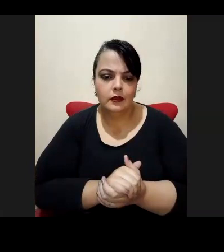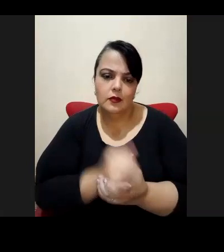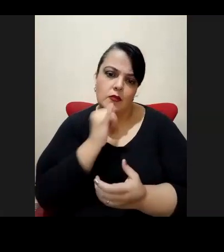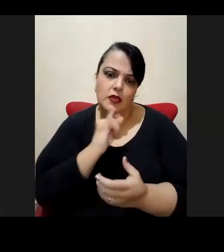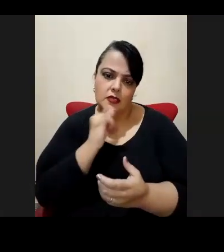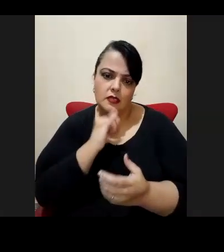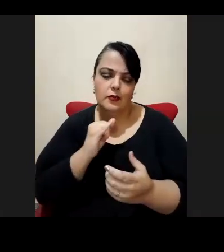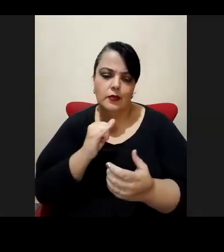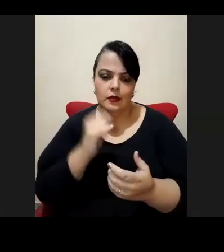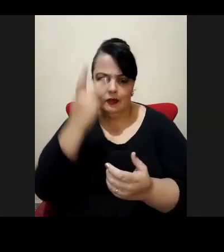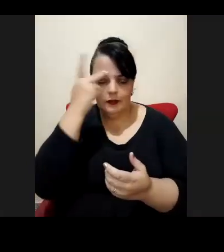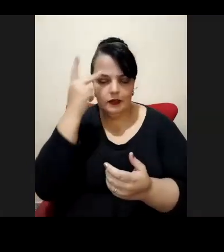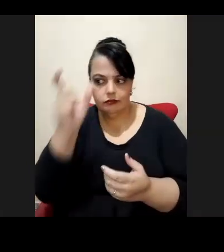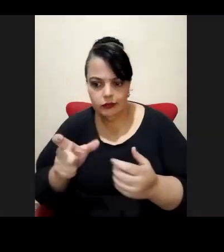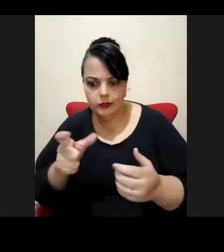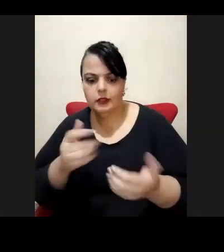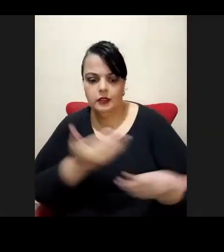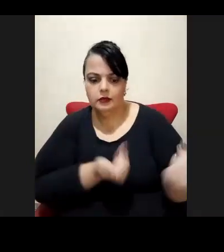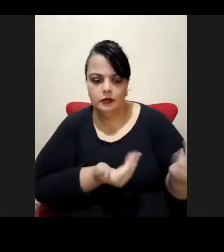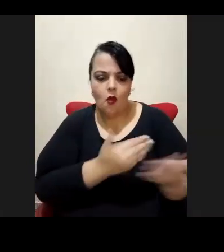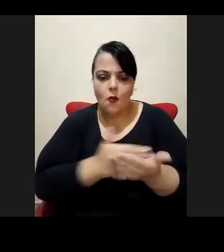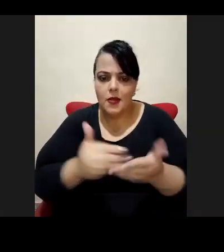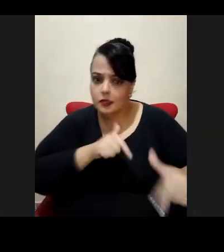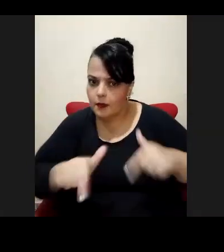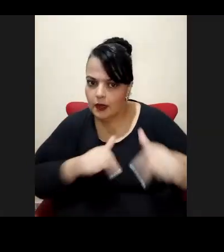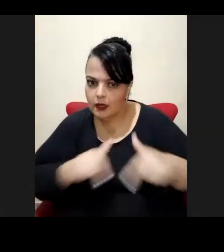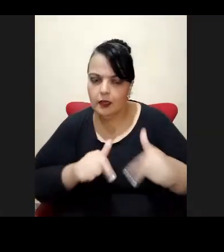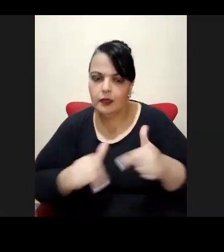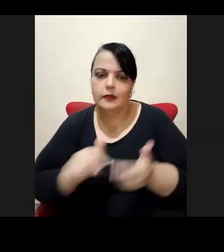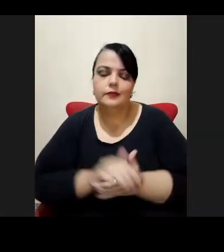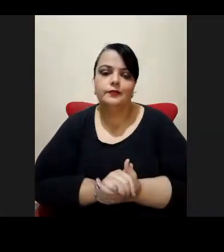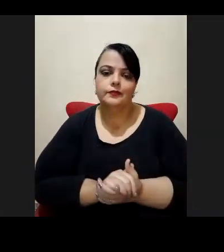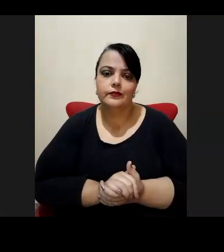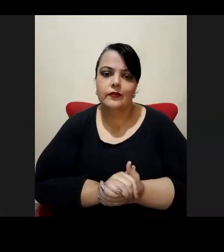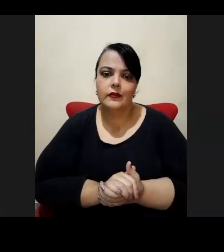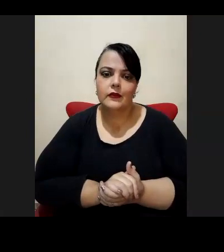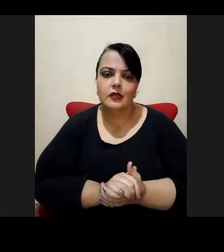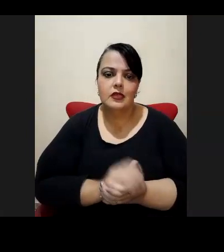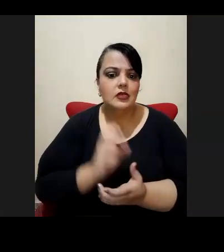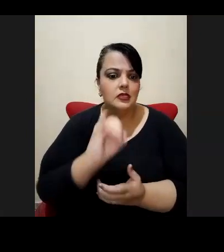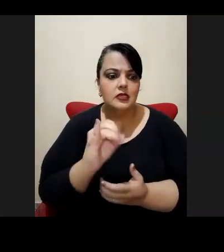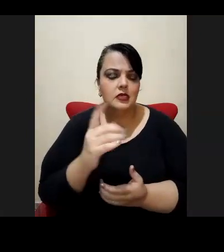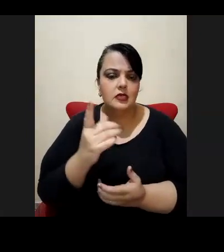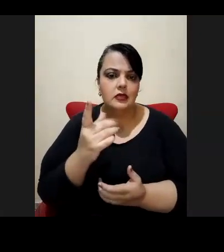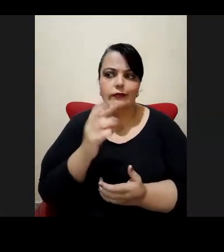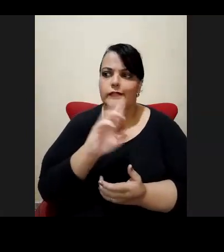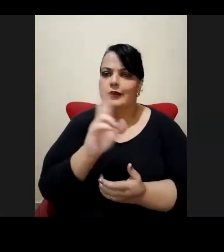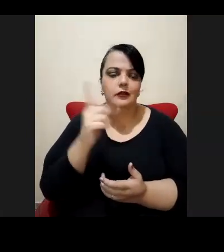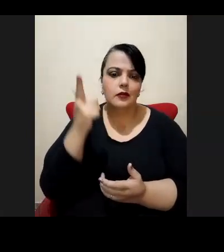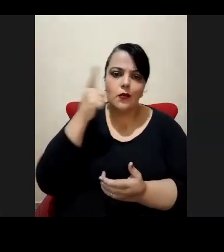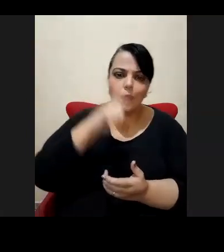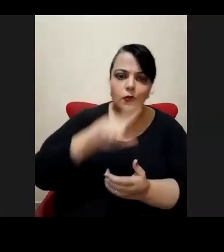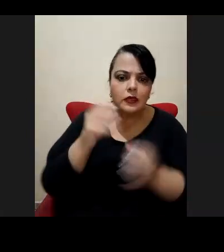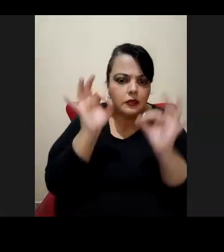o sujeito ingressa no mercado de trabalho, se ele não entregar resultado, se ele não entregar o que